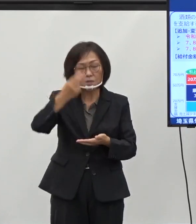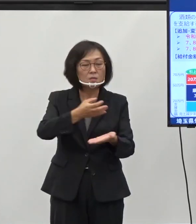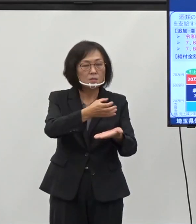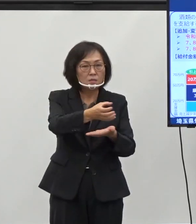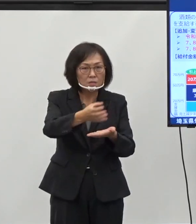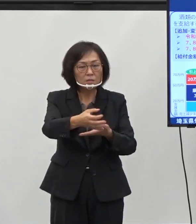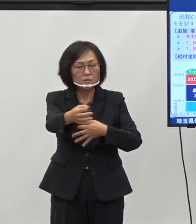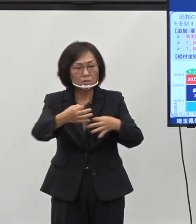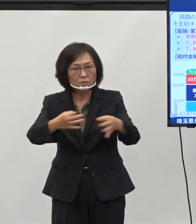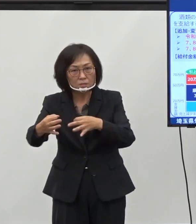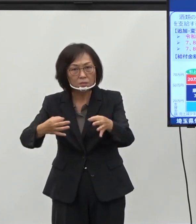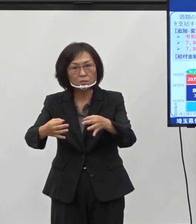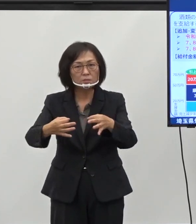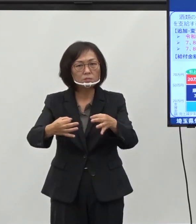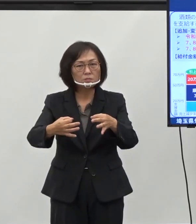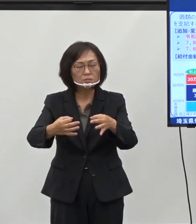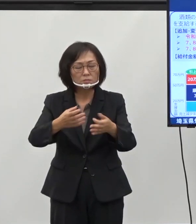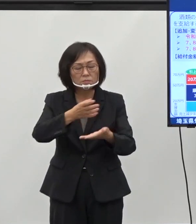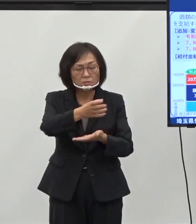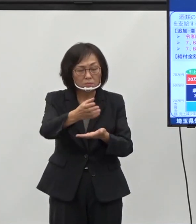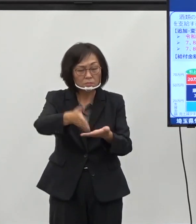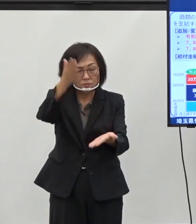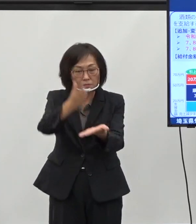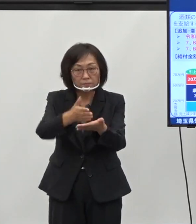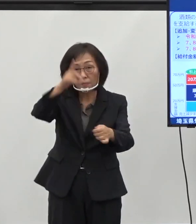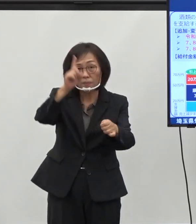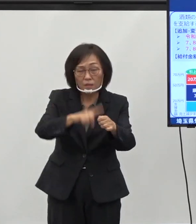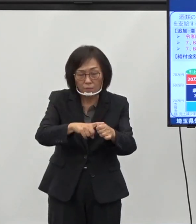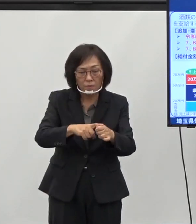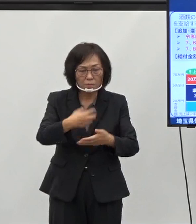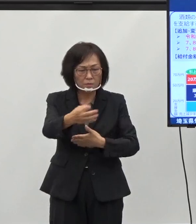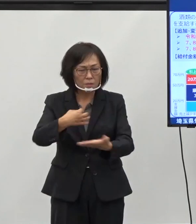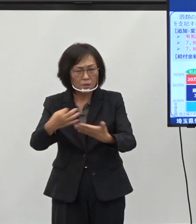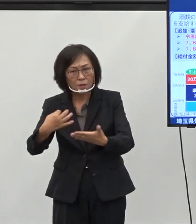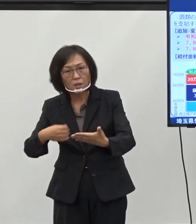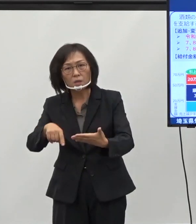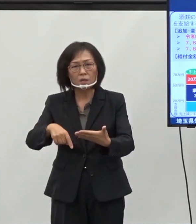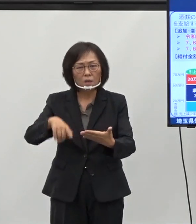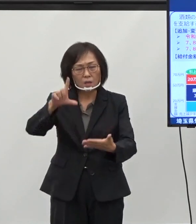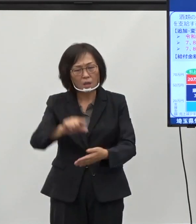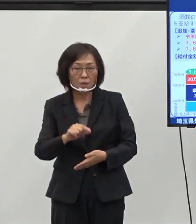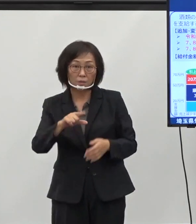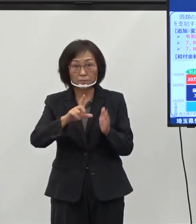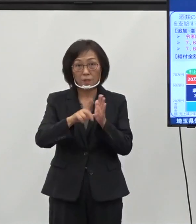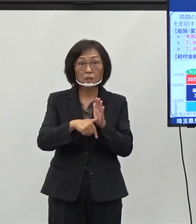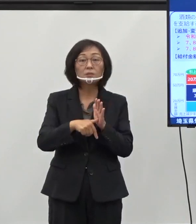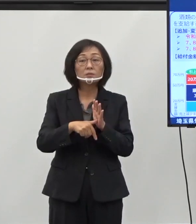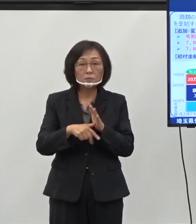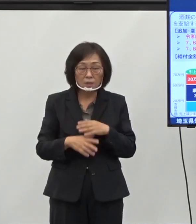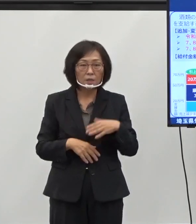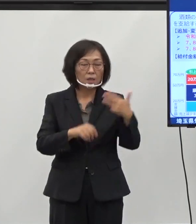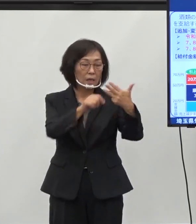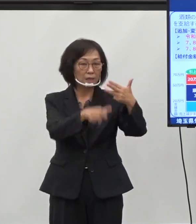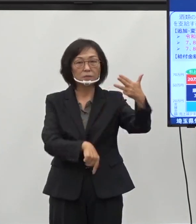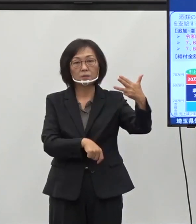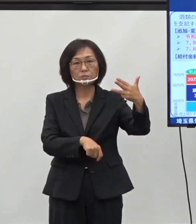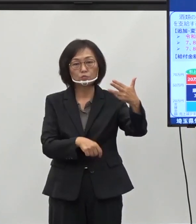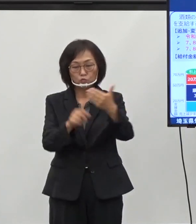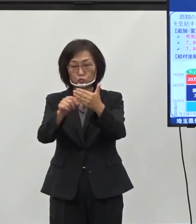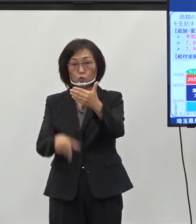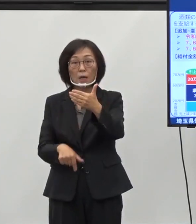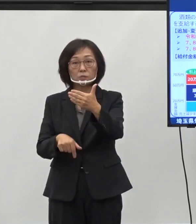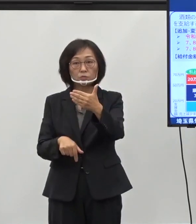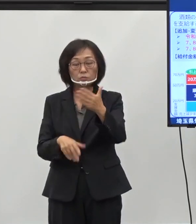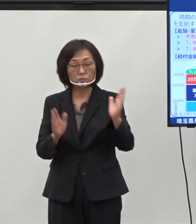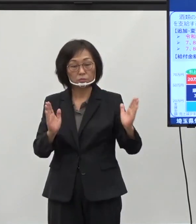により影響を受けた酒類販売事業者等に対して、8月および9月